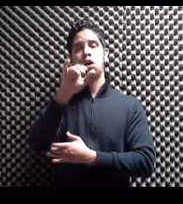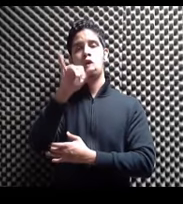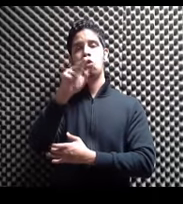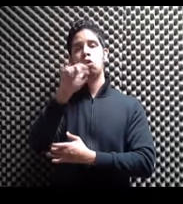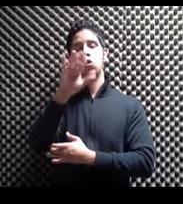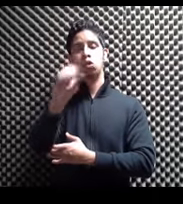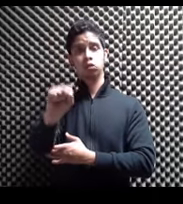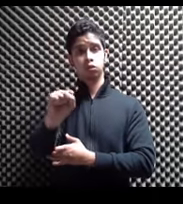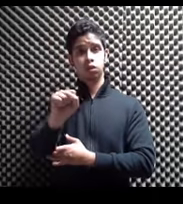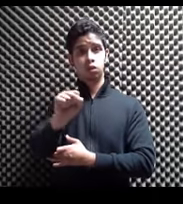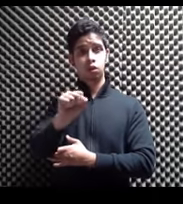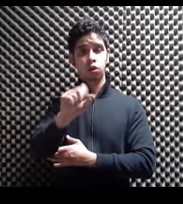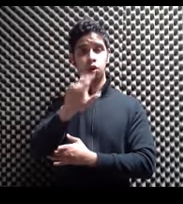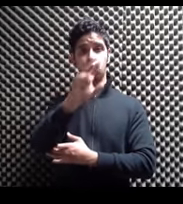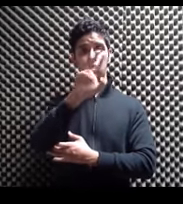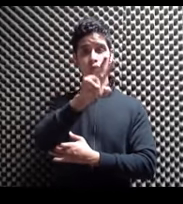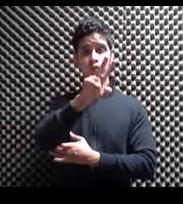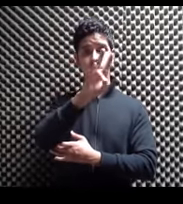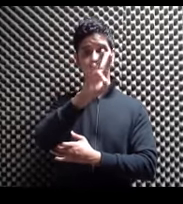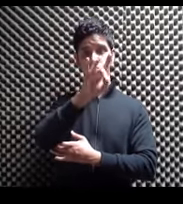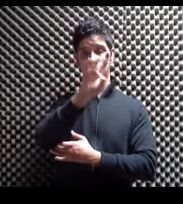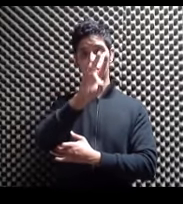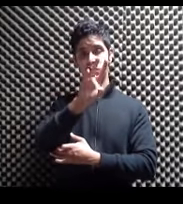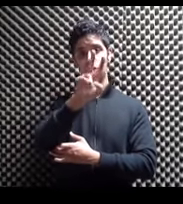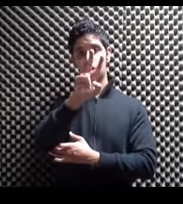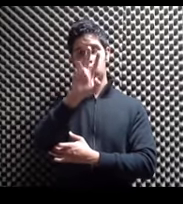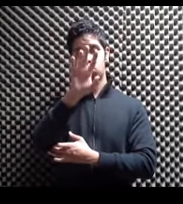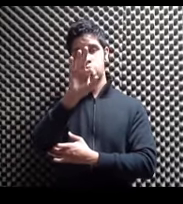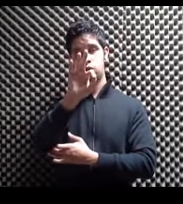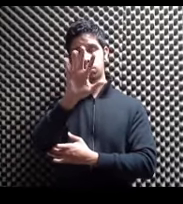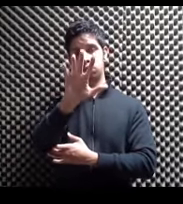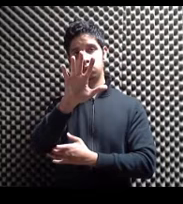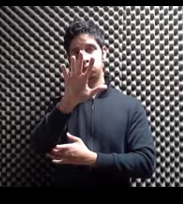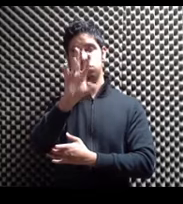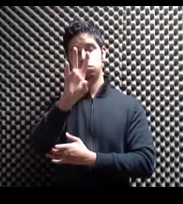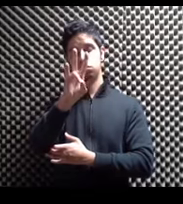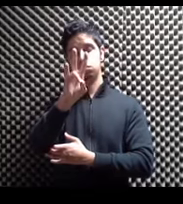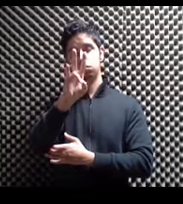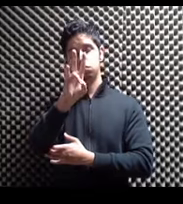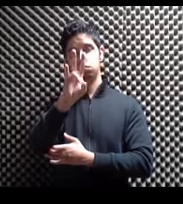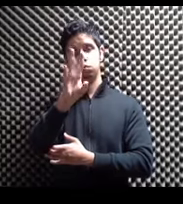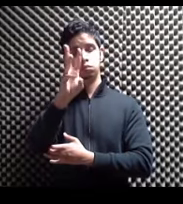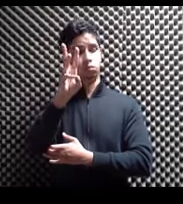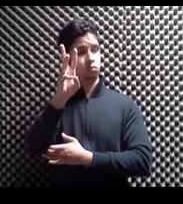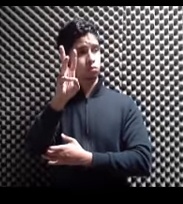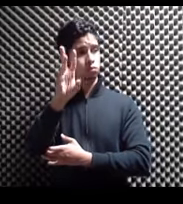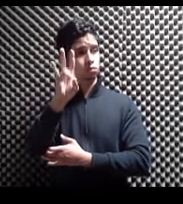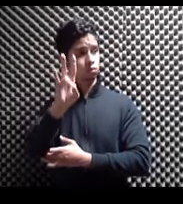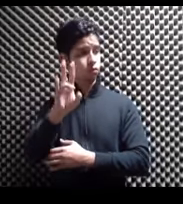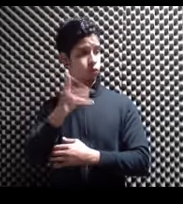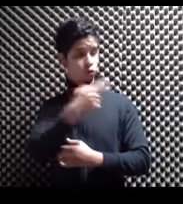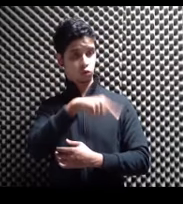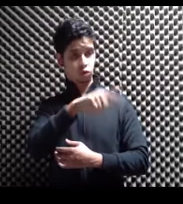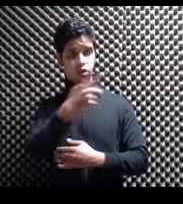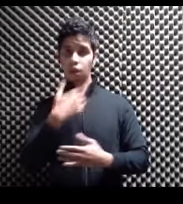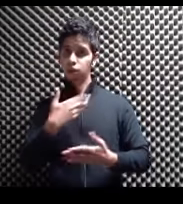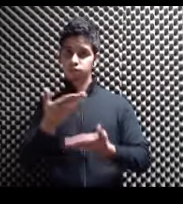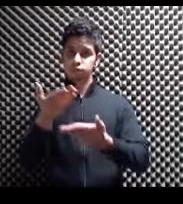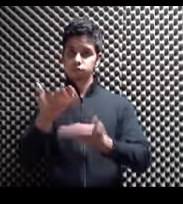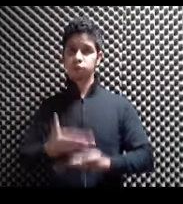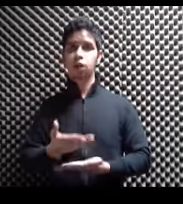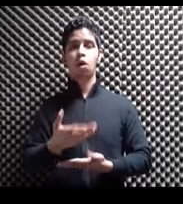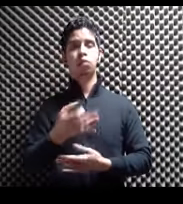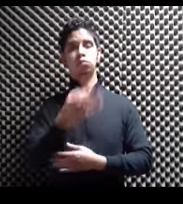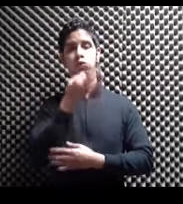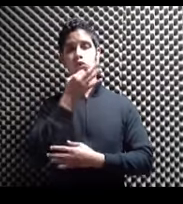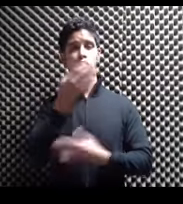787-295-6995. Perfecto. Yo personalmente, yo sé que los muchachos también han invitado para que vayan. Próximamente vaya, en marzo